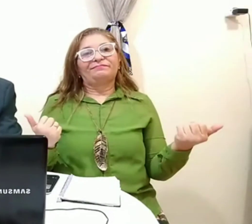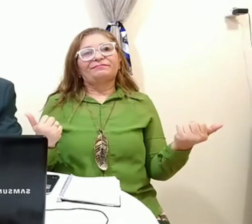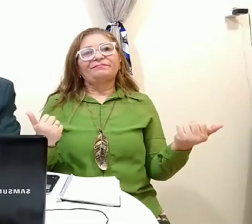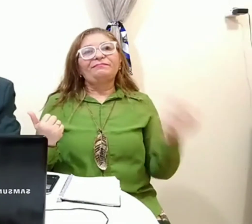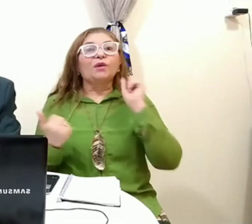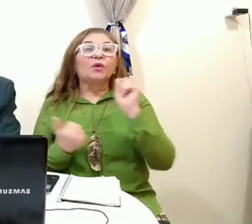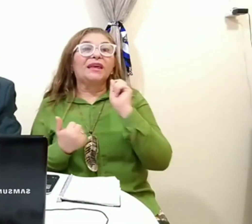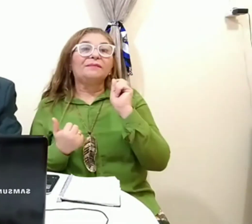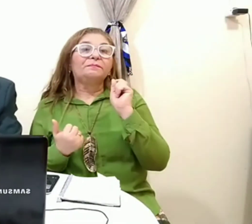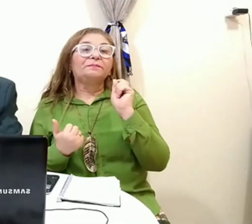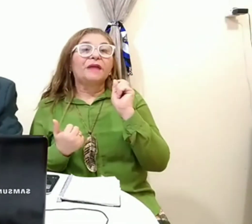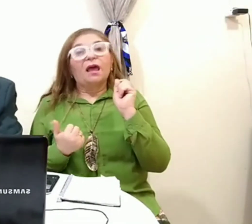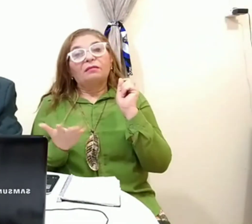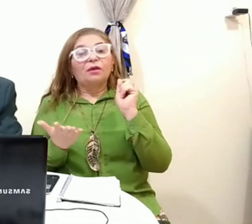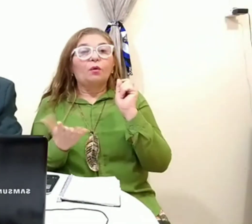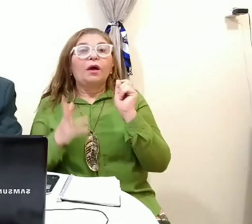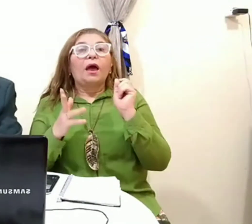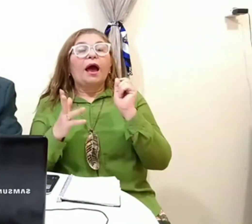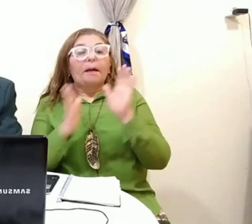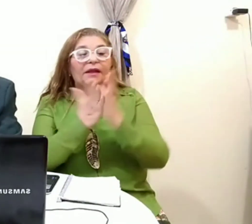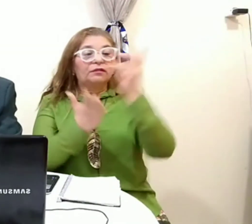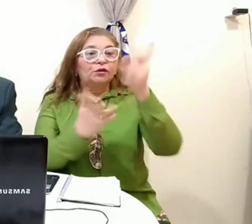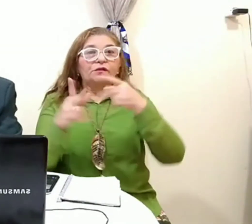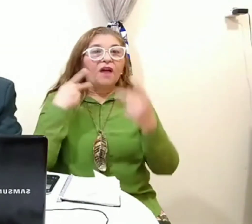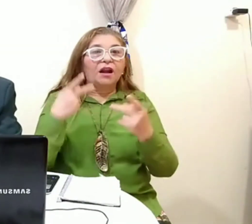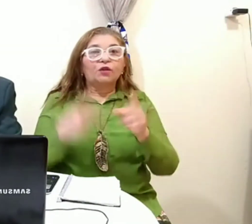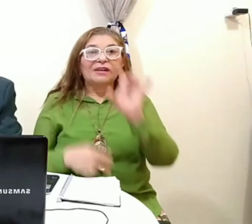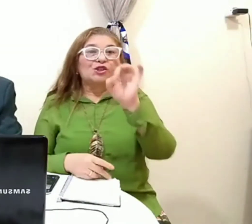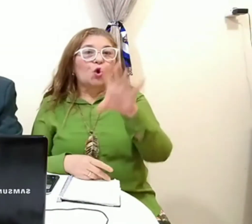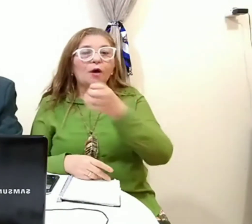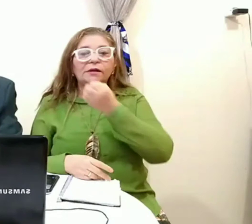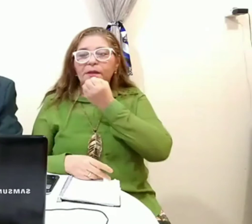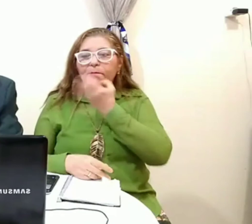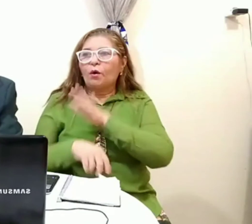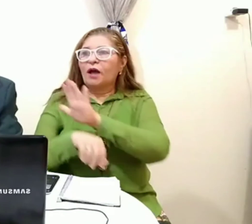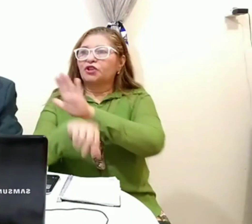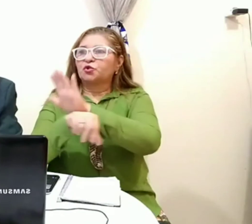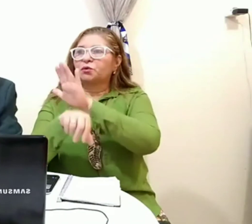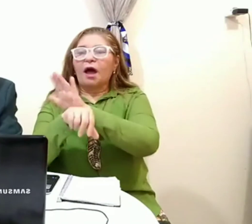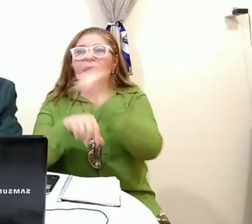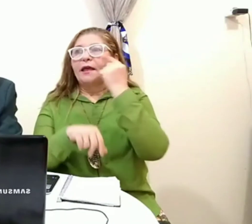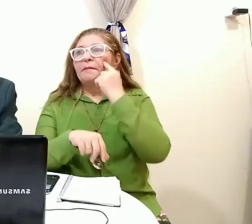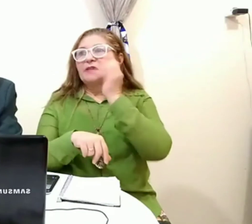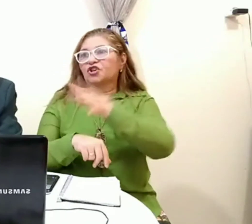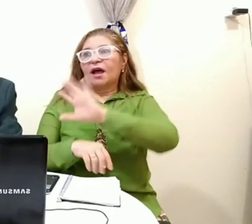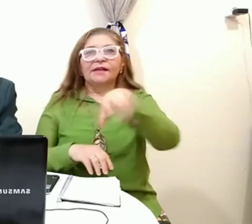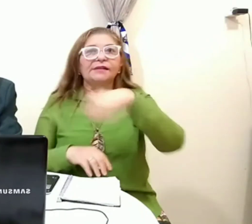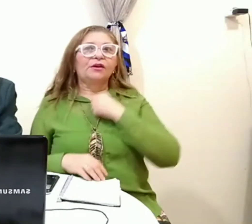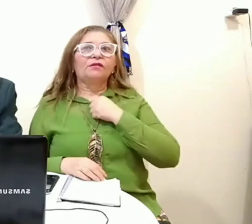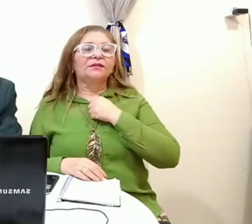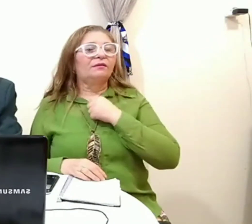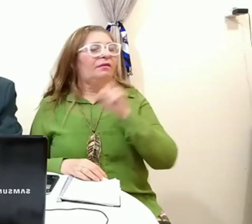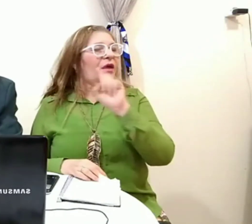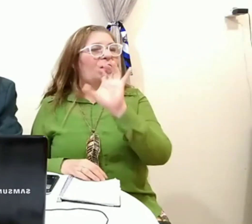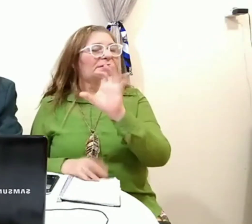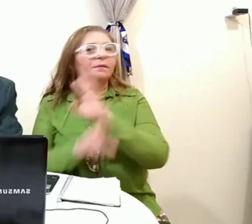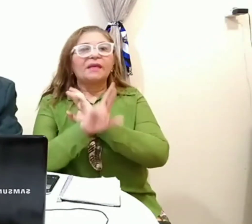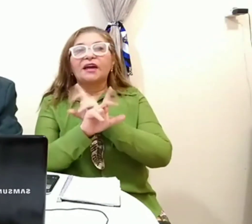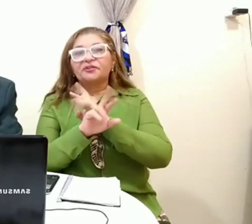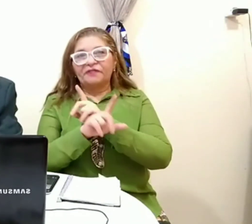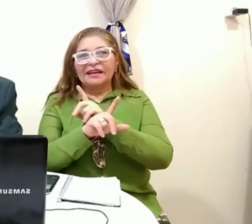é suficiente. Estou dizendo isto porque talvez você possa estar nos ouvindo nesta noite e você